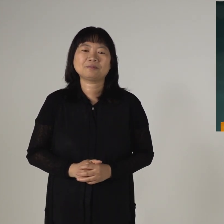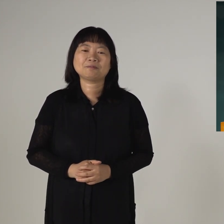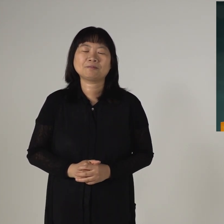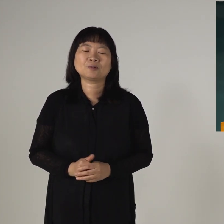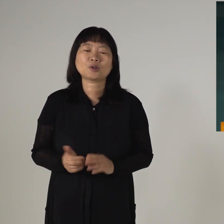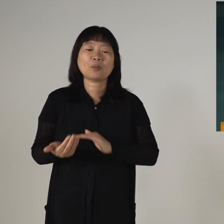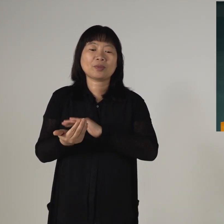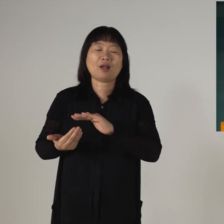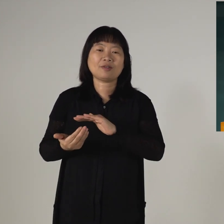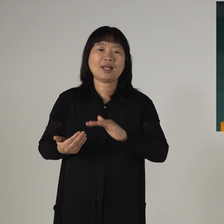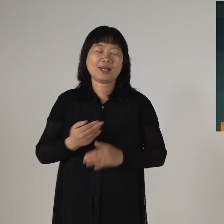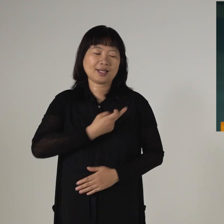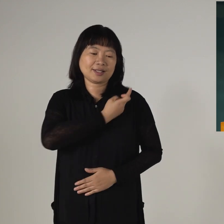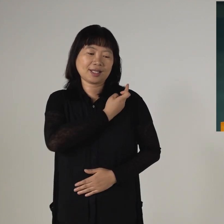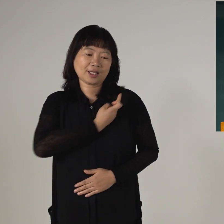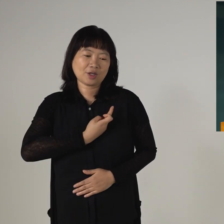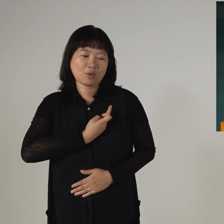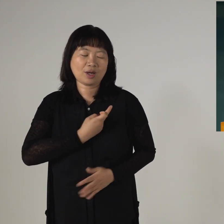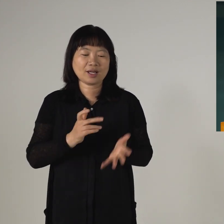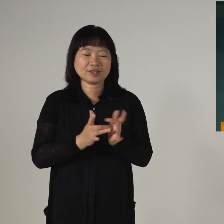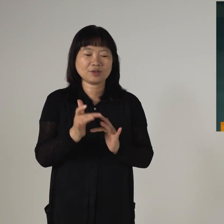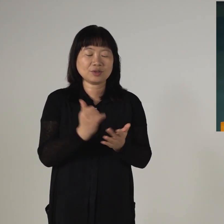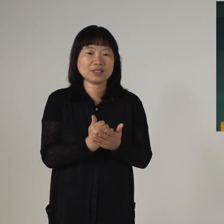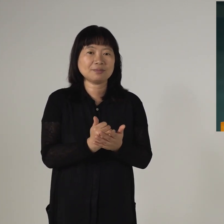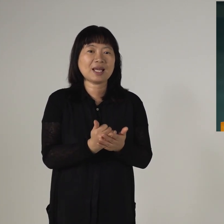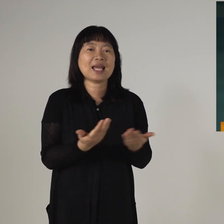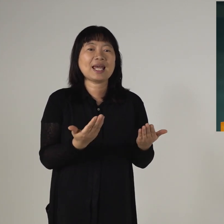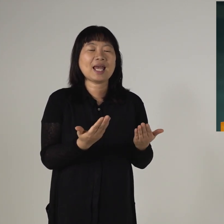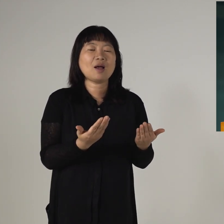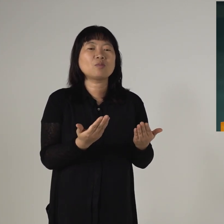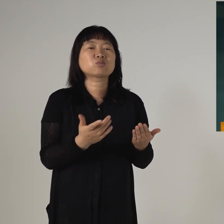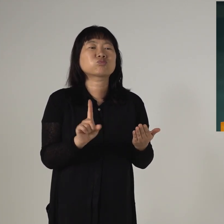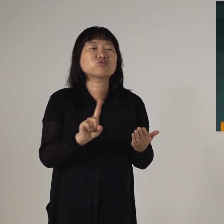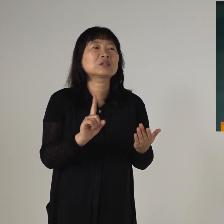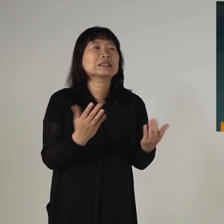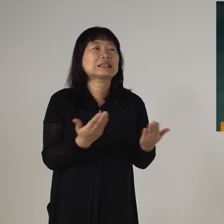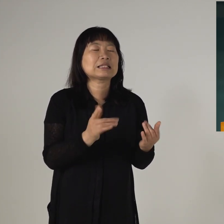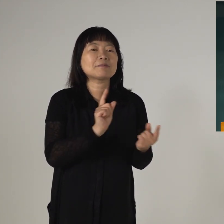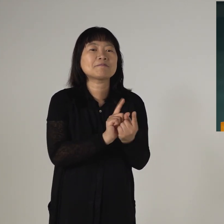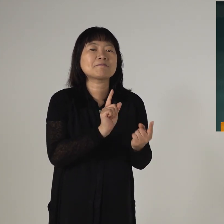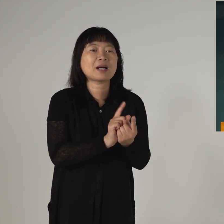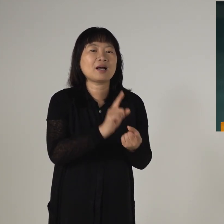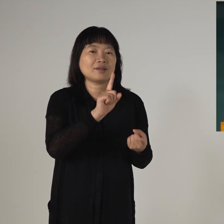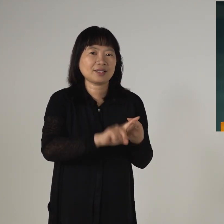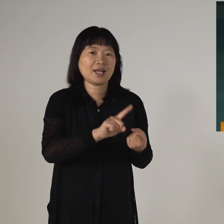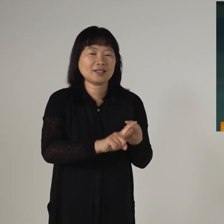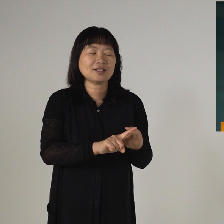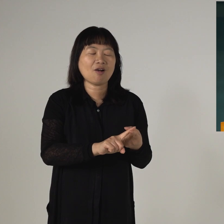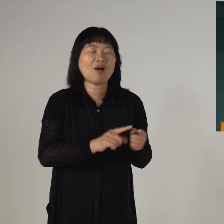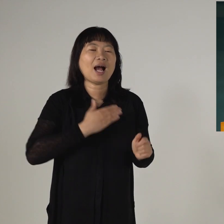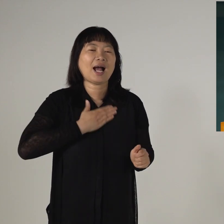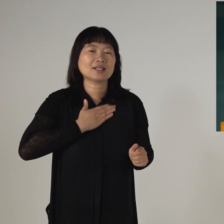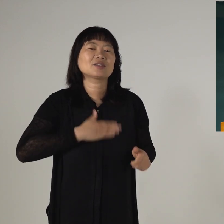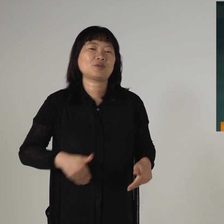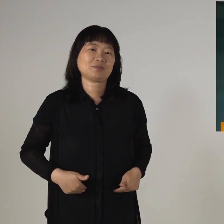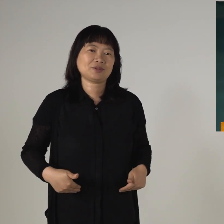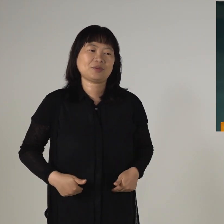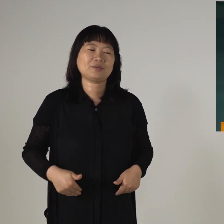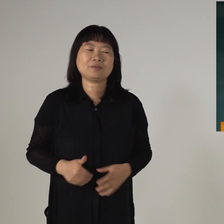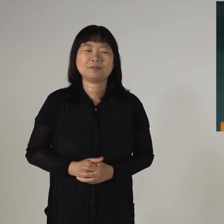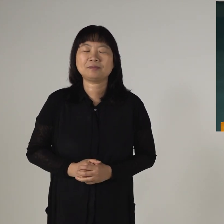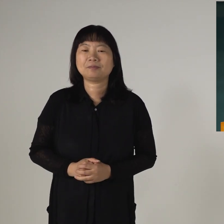제자들과 어떤 일이 있었는가를 좀 마저 보는 것이 이해에 큰 도움이 될 것